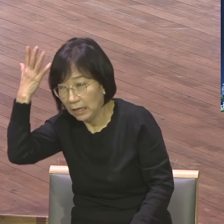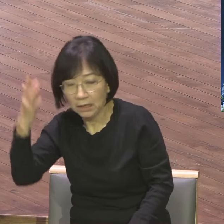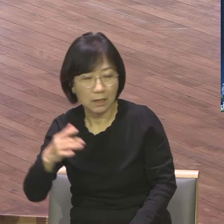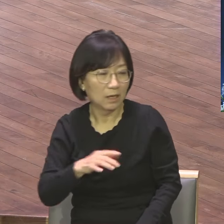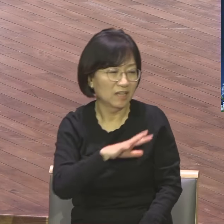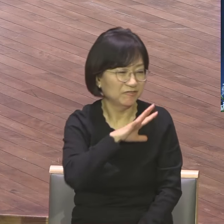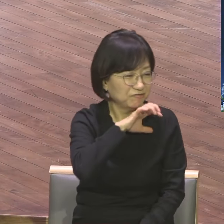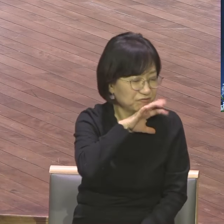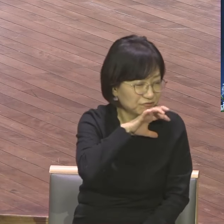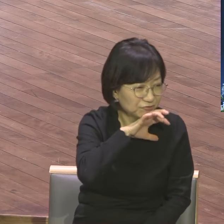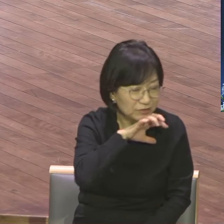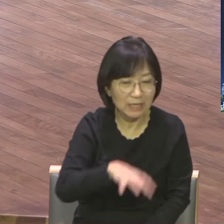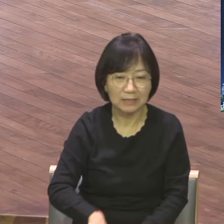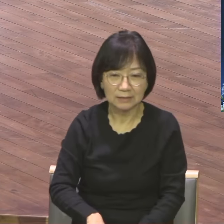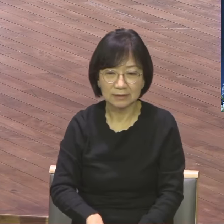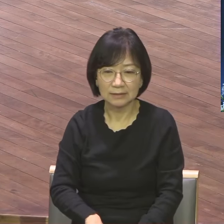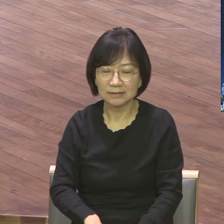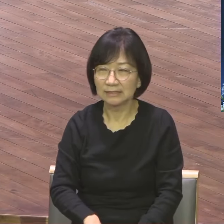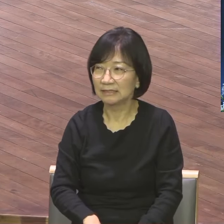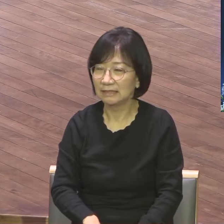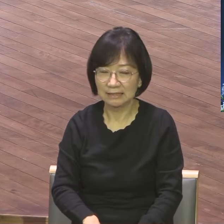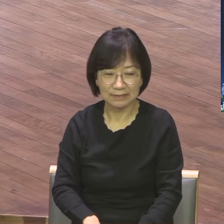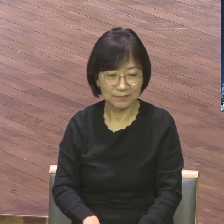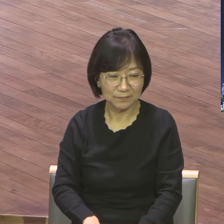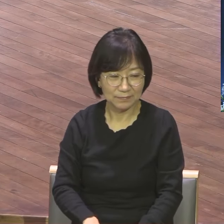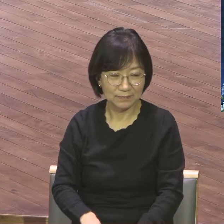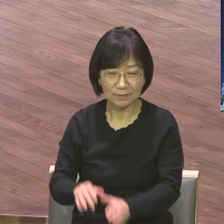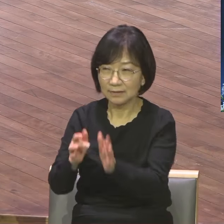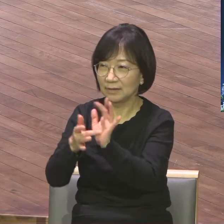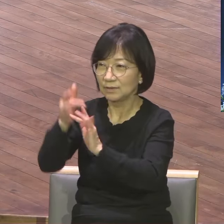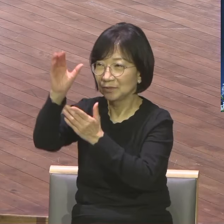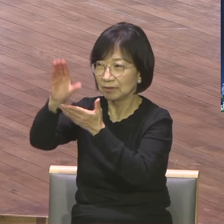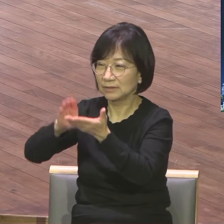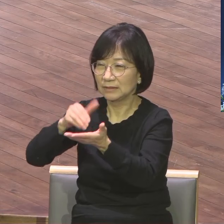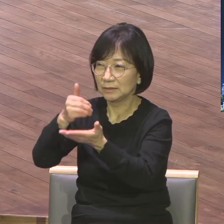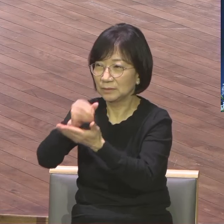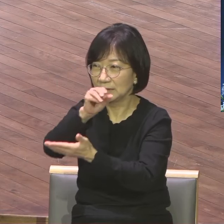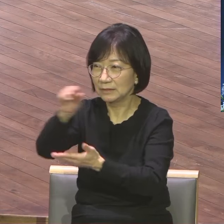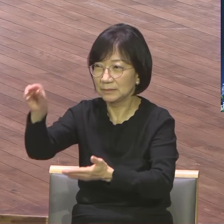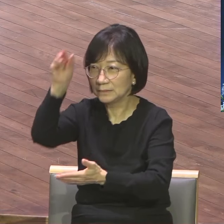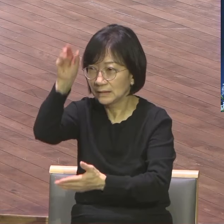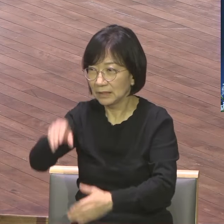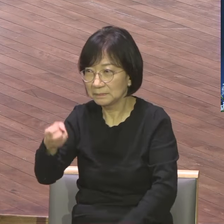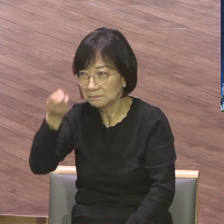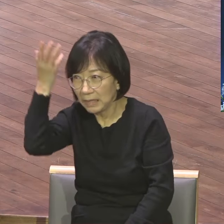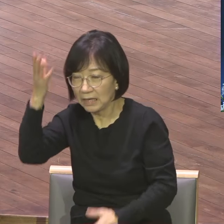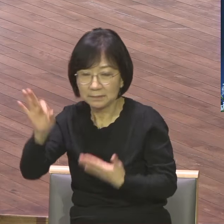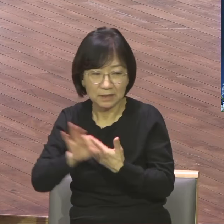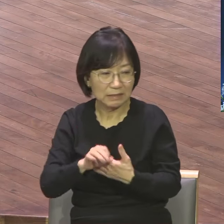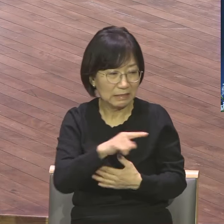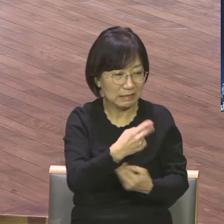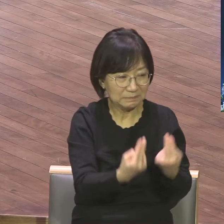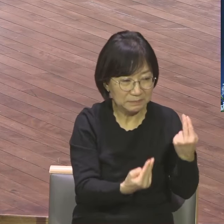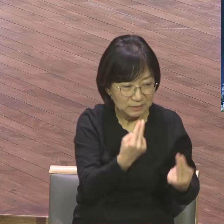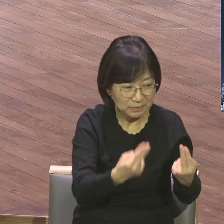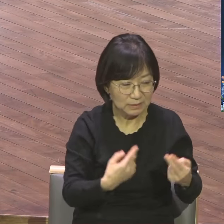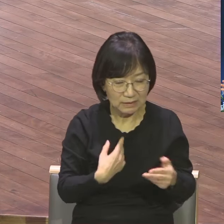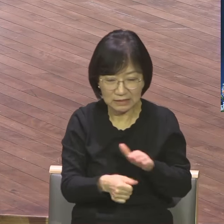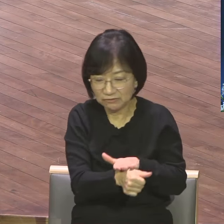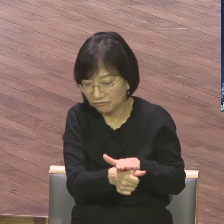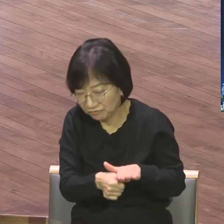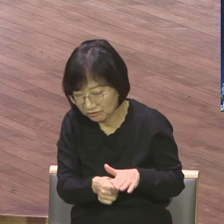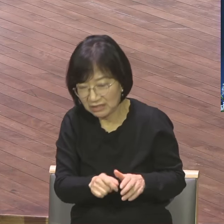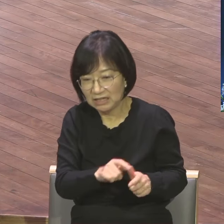원망이 보이고, 있는 순간 어떻게 합니까? 불평이 보이고, 그때 열등식과 비교의식에 사로잡힌